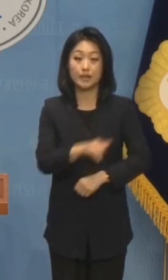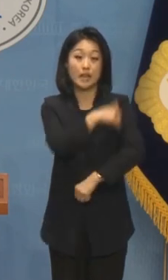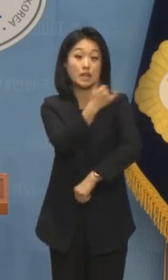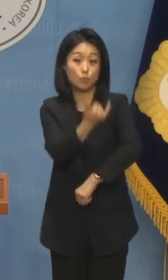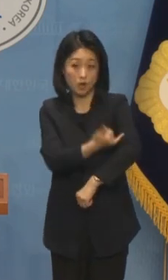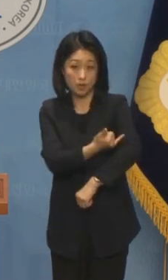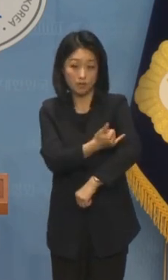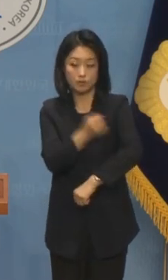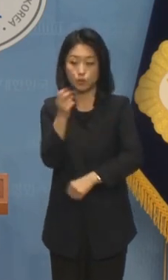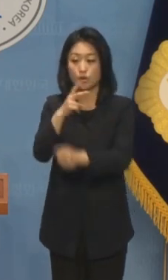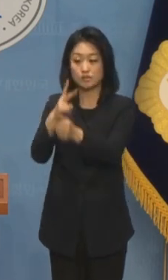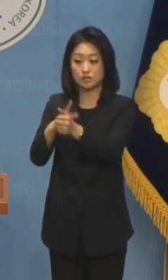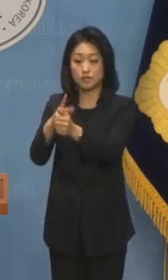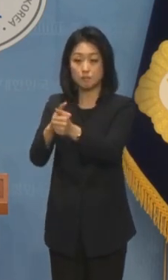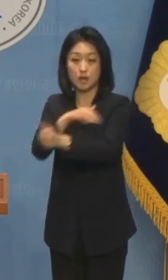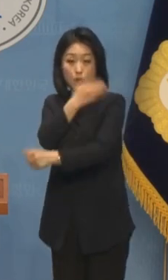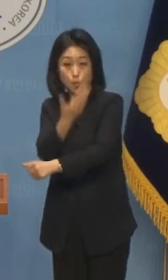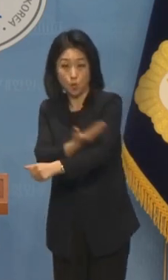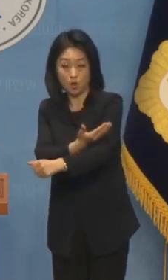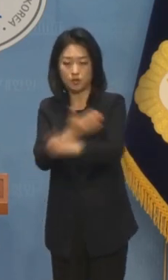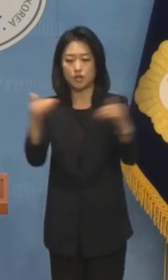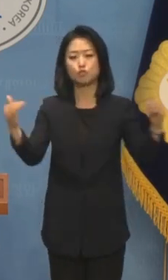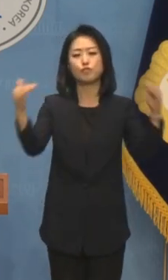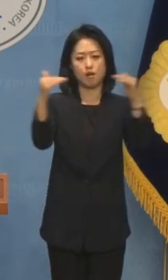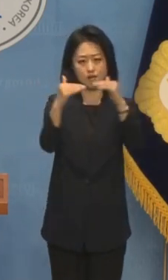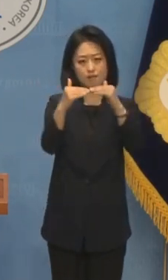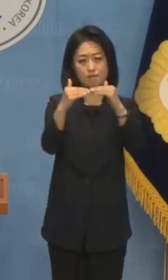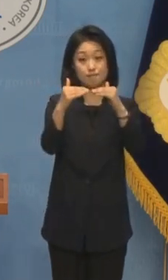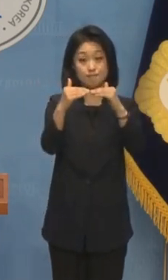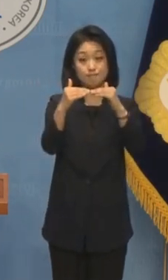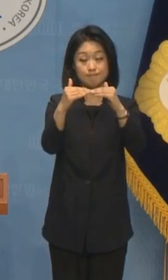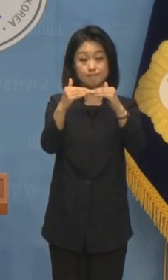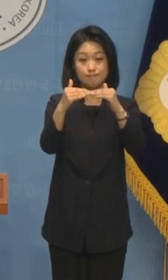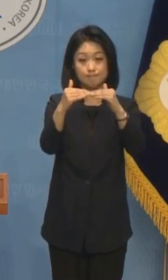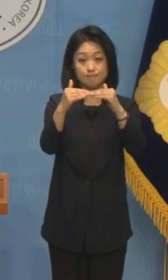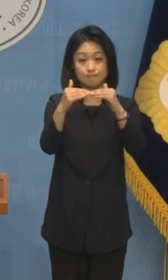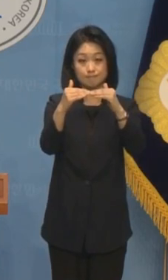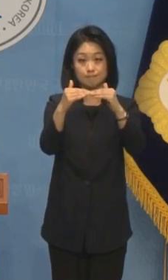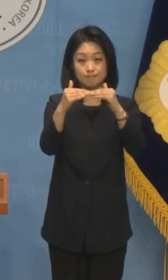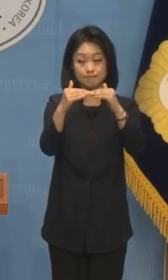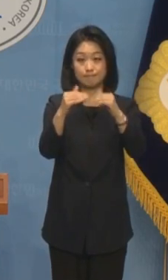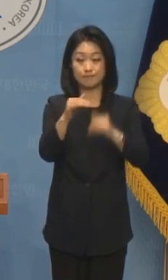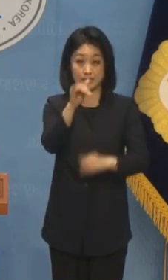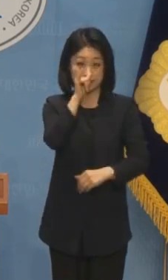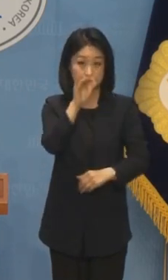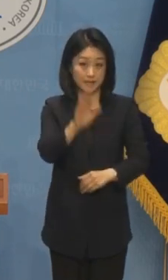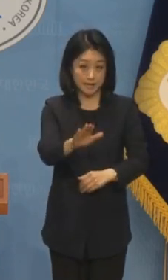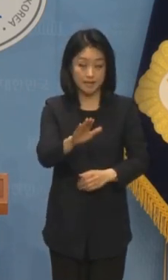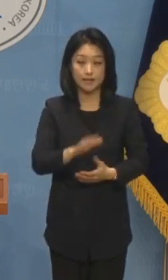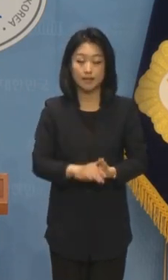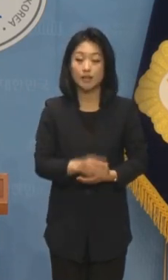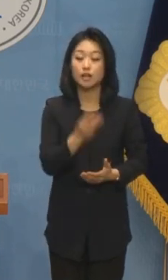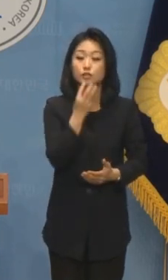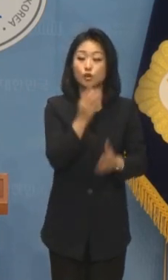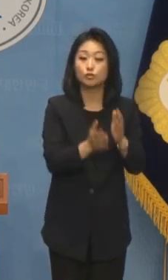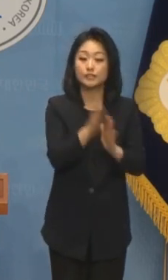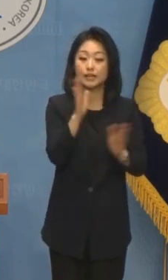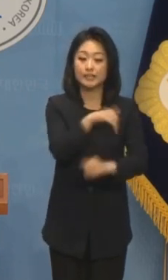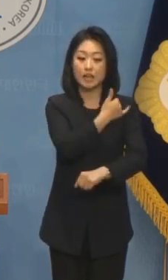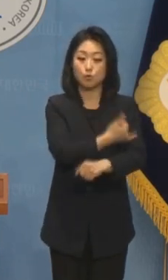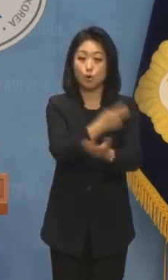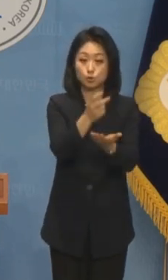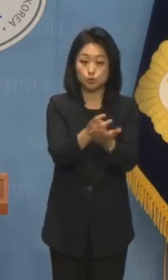학생인권과 그리고 교권의 균형성이라는 부분에서 나와 있습니다. 서울시